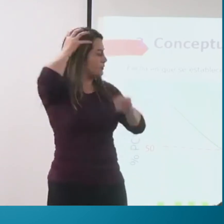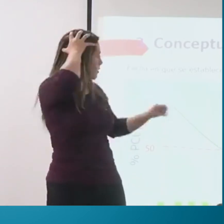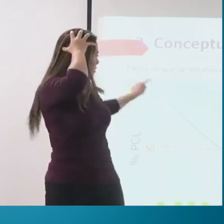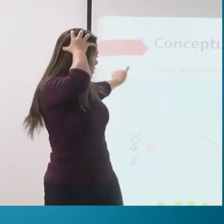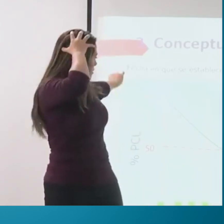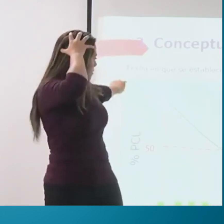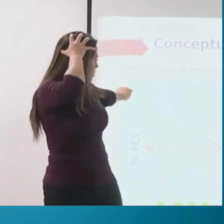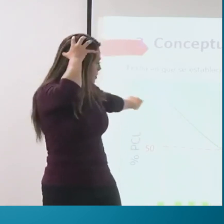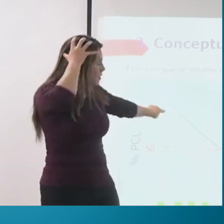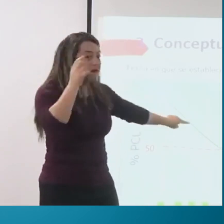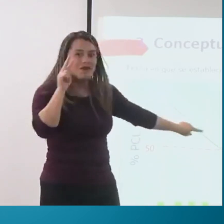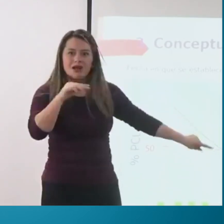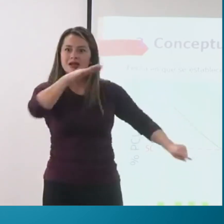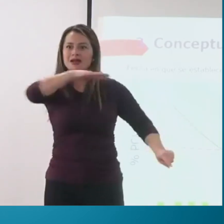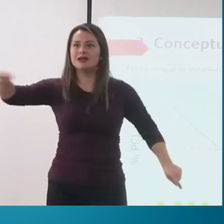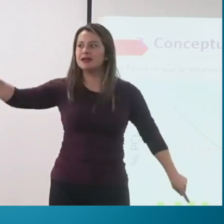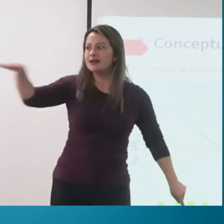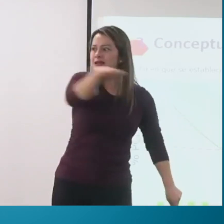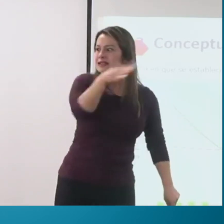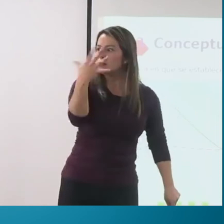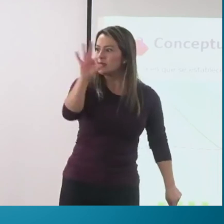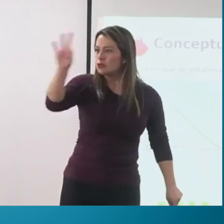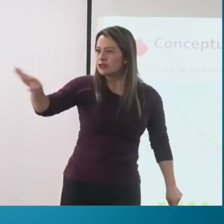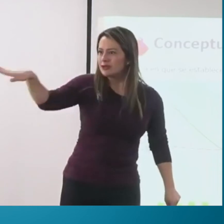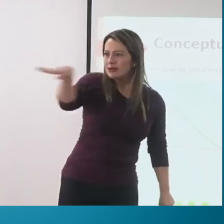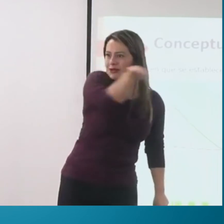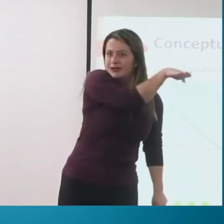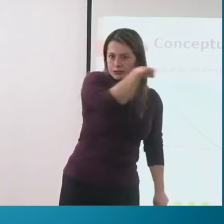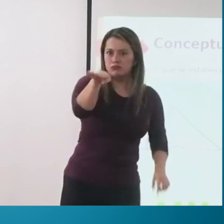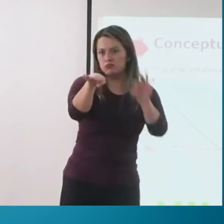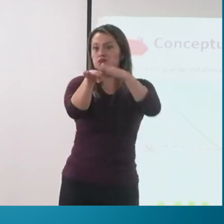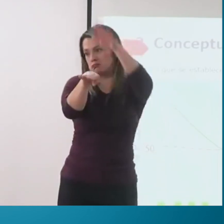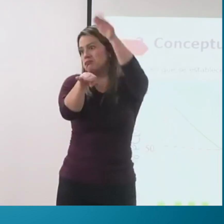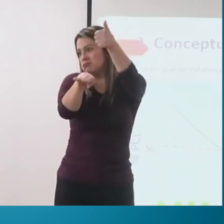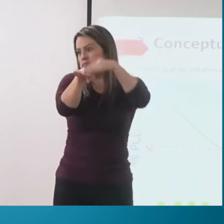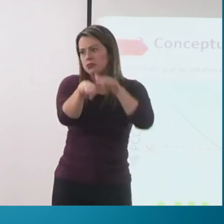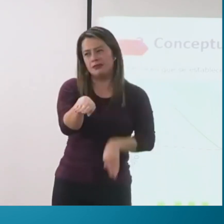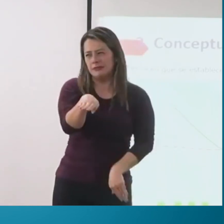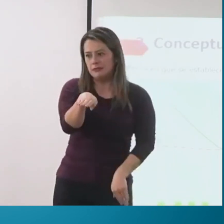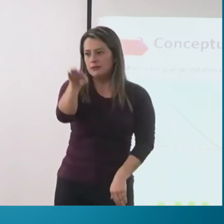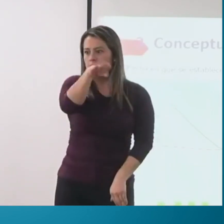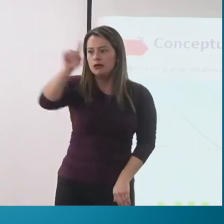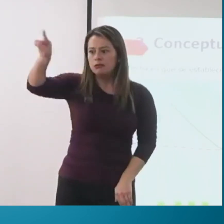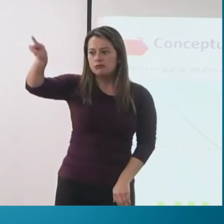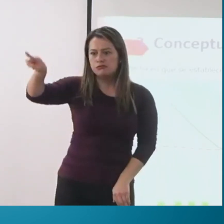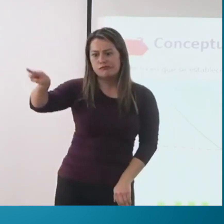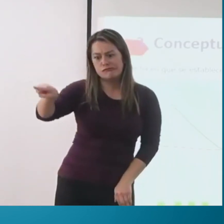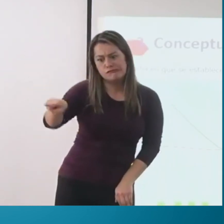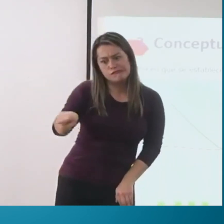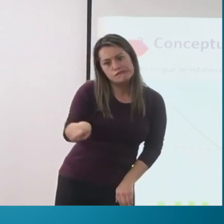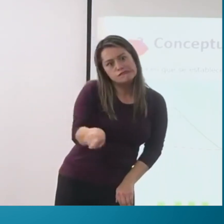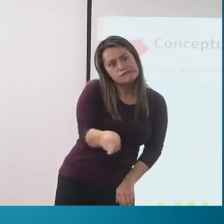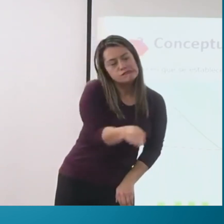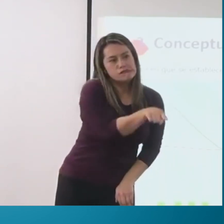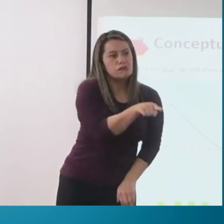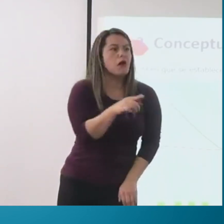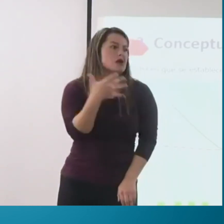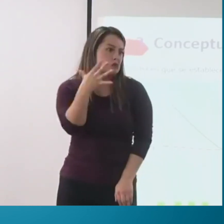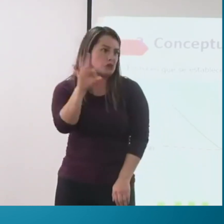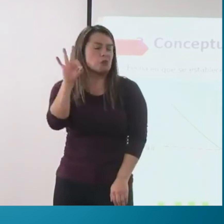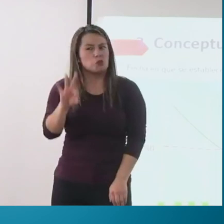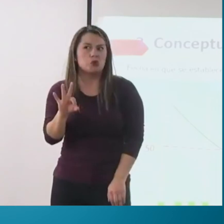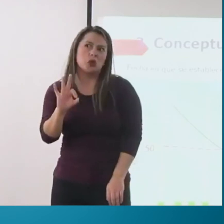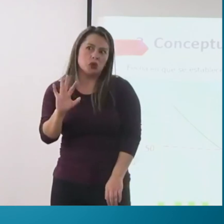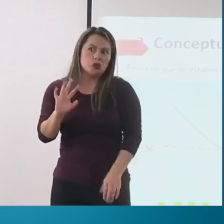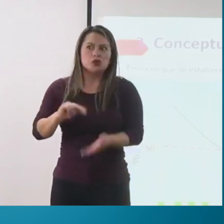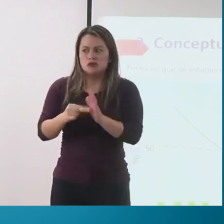se baja por debajo del 50%, quiere decir que el día 720 esta persona tenía una pérdida por debajo del 50, o